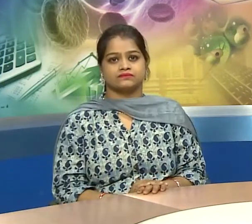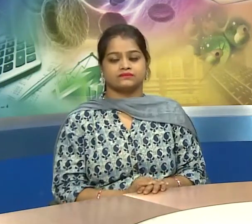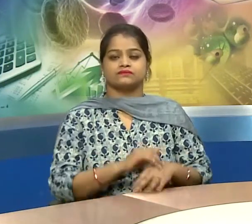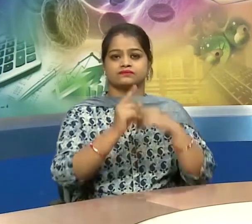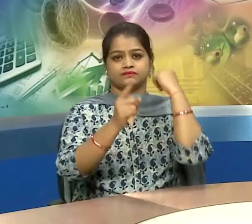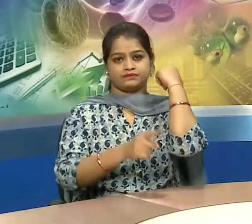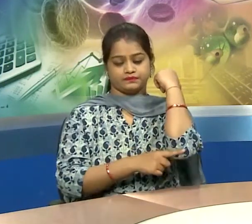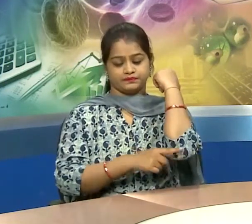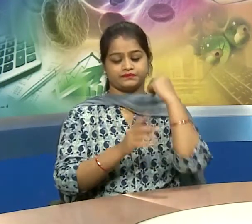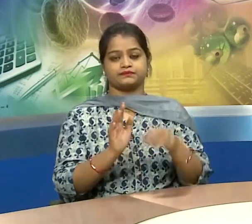सारांश।